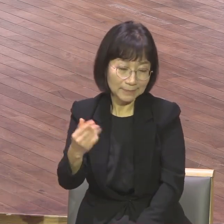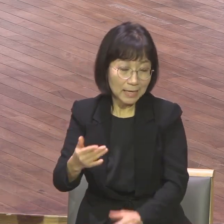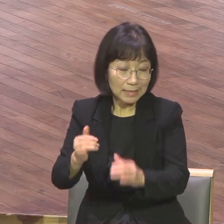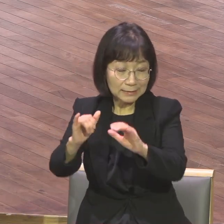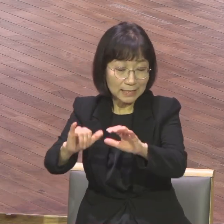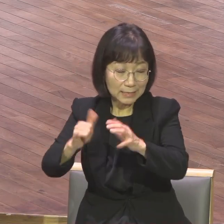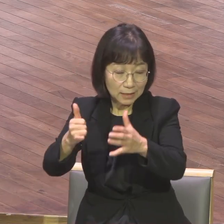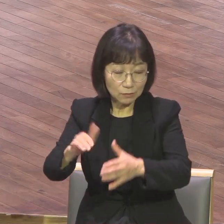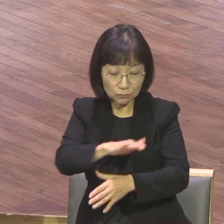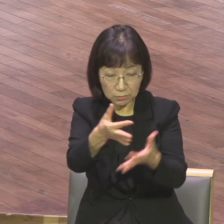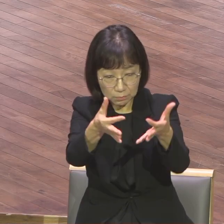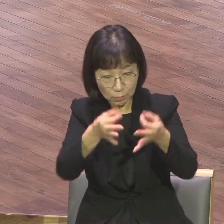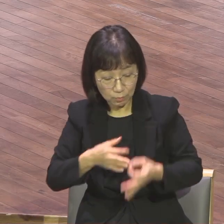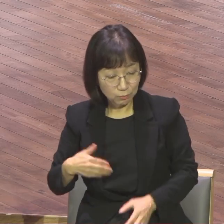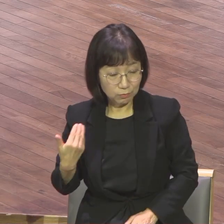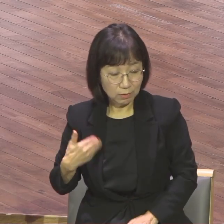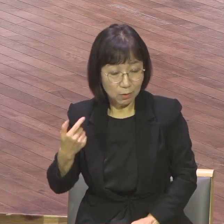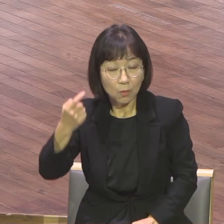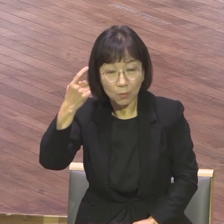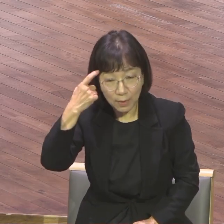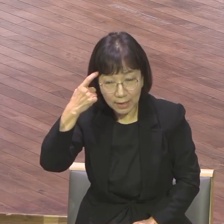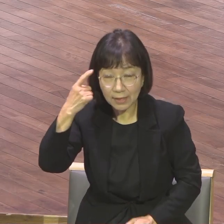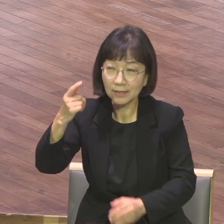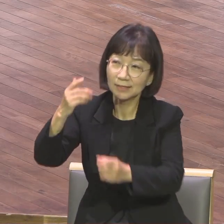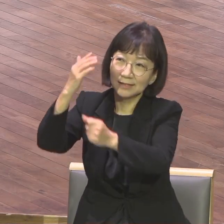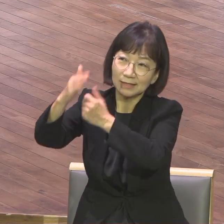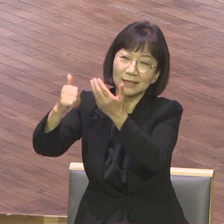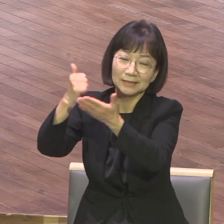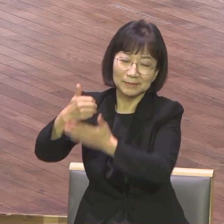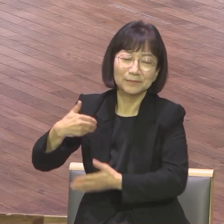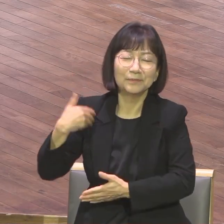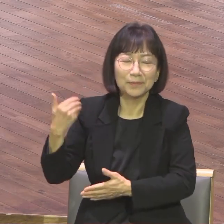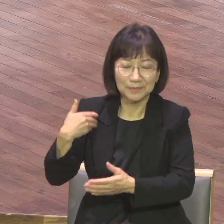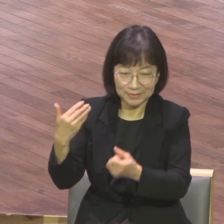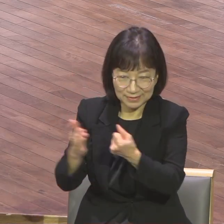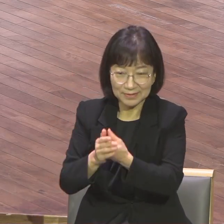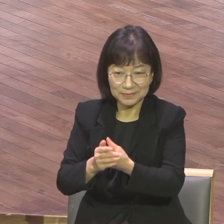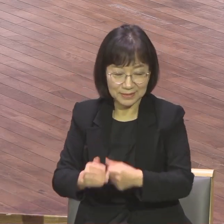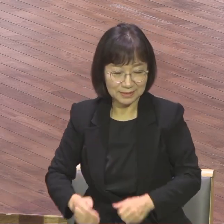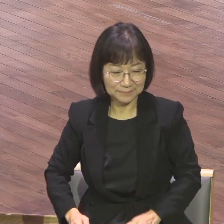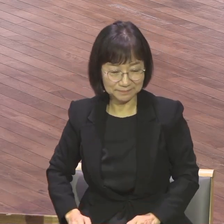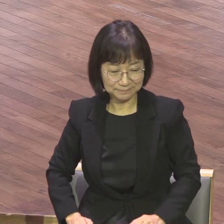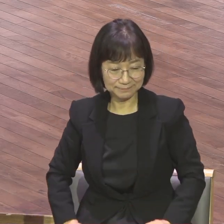그러므로 세상이 우리를 알지 못함은 그를 알지 못함이라.